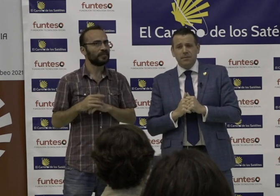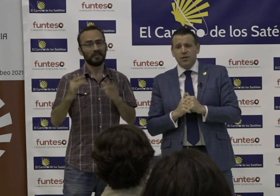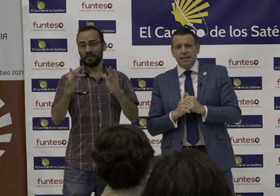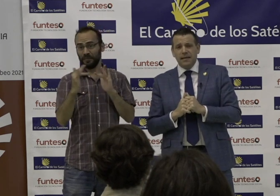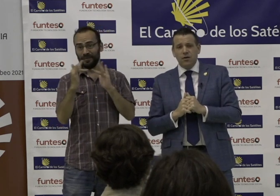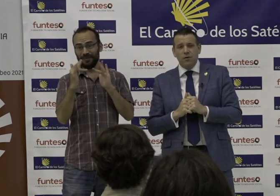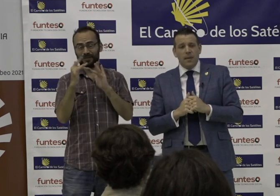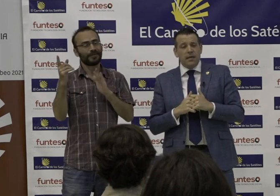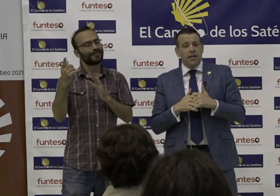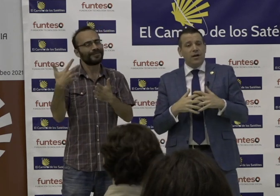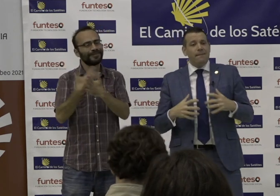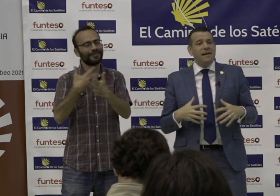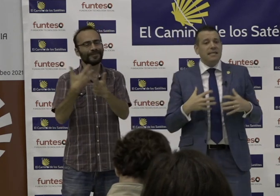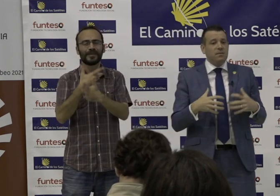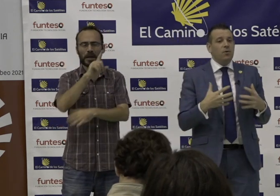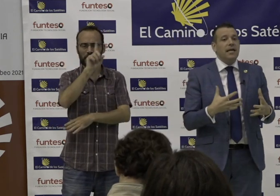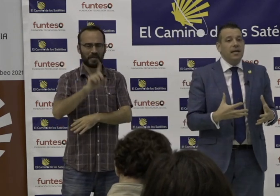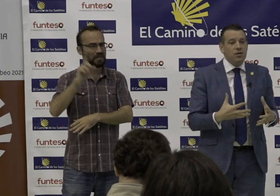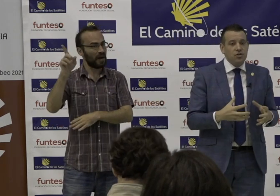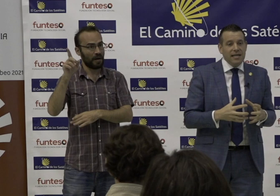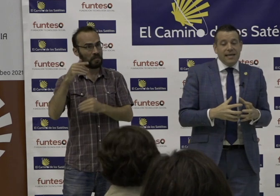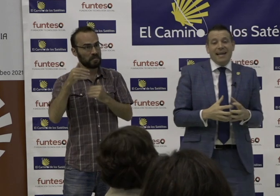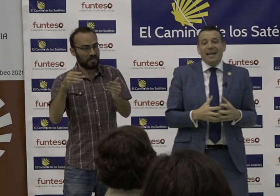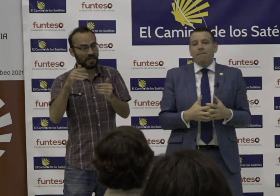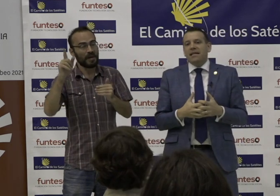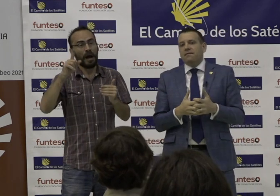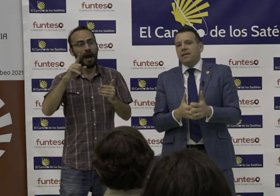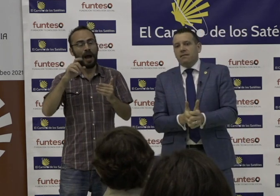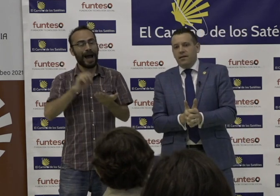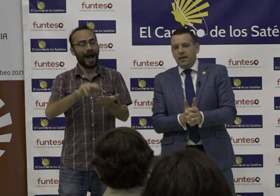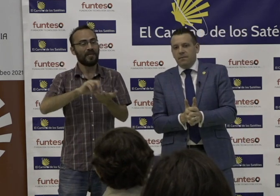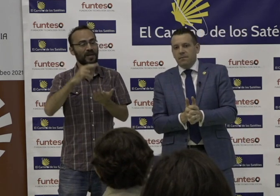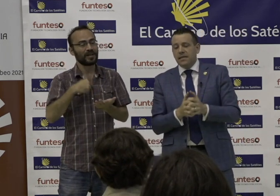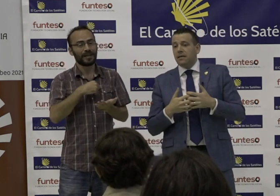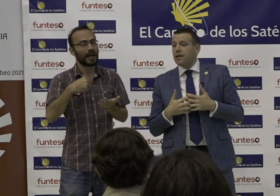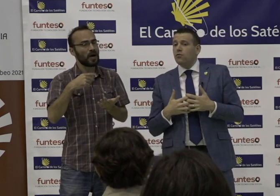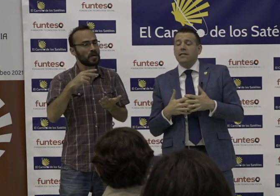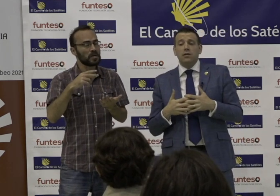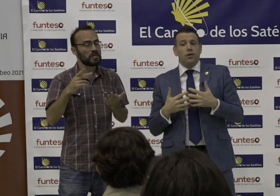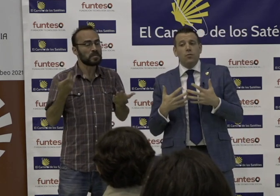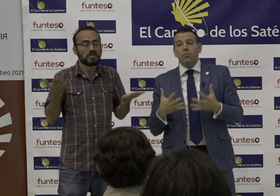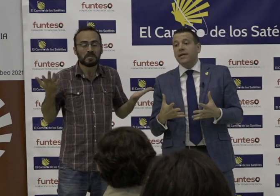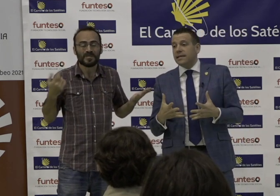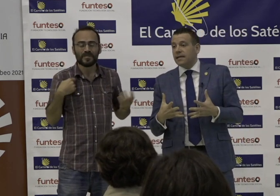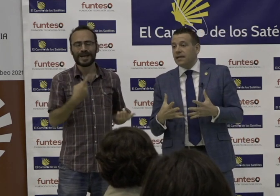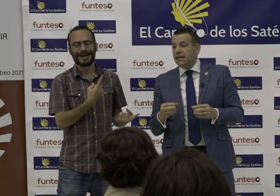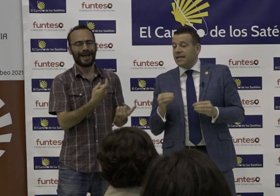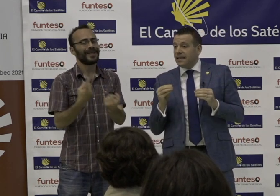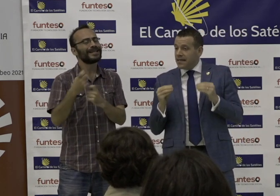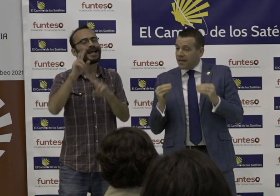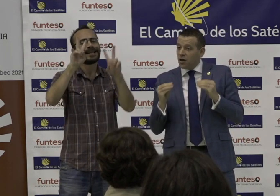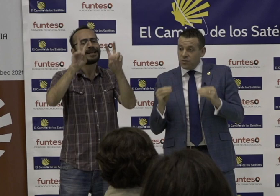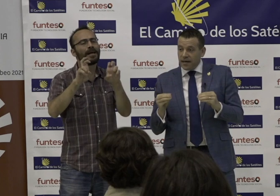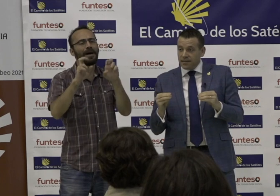hacer el Camino de Santiago y lo que más les movía a ellos era la parte financiera. Estaban en una situación muy crítica